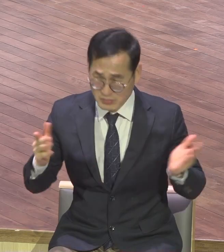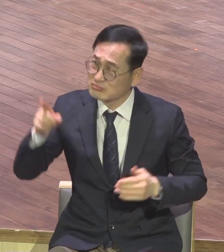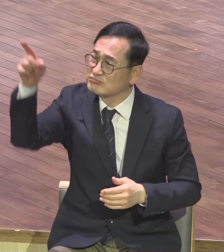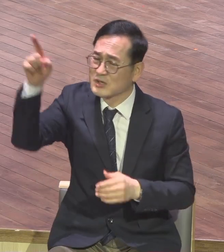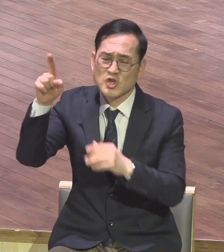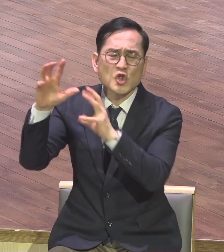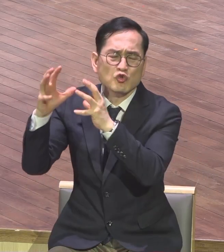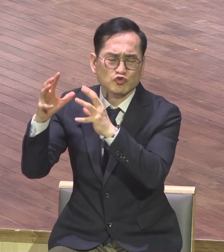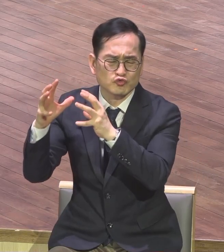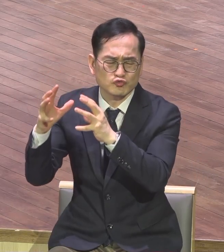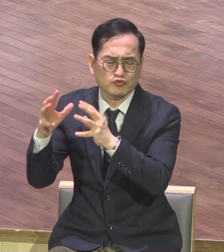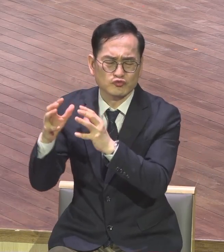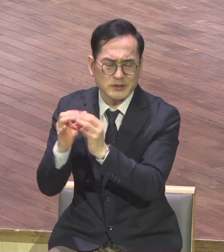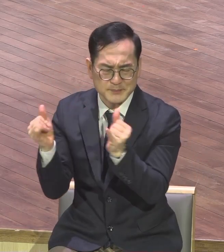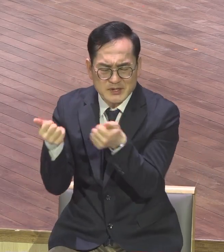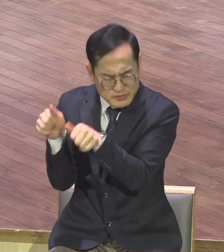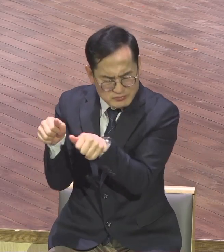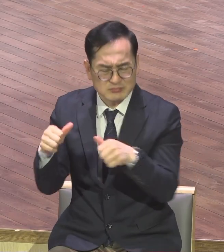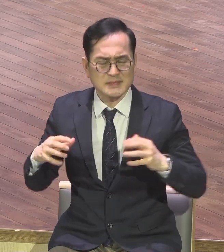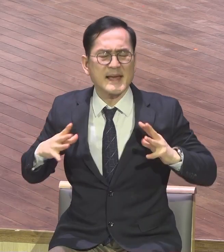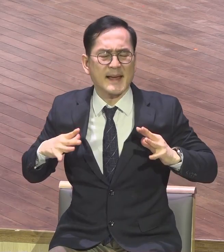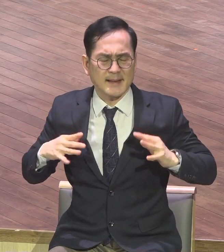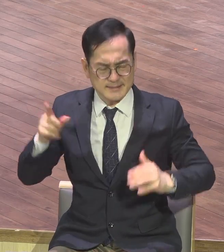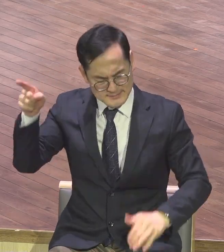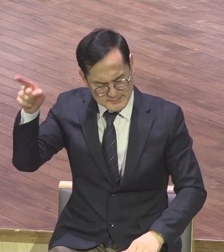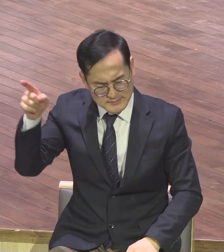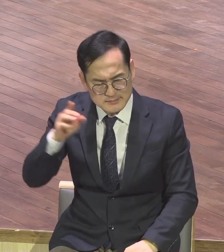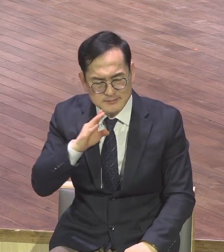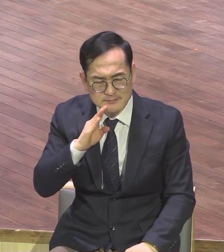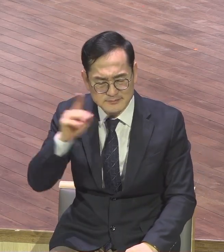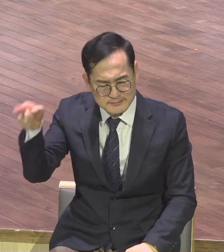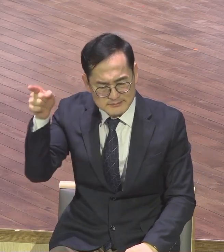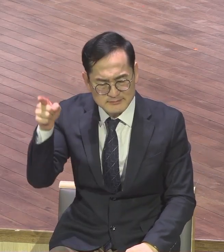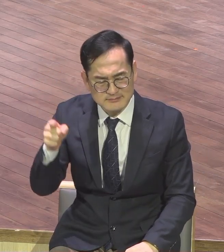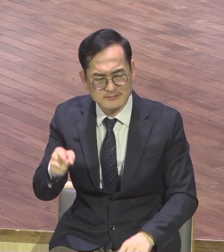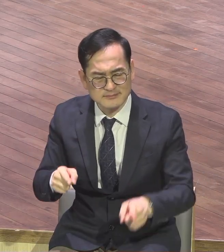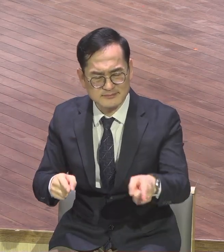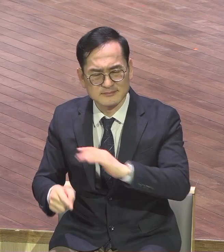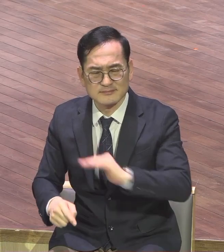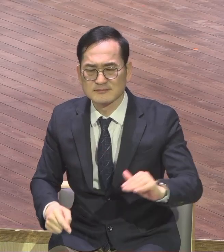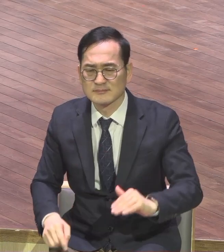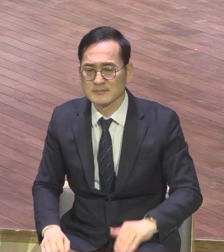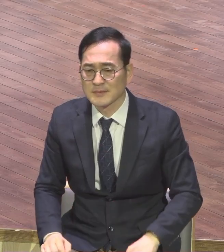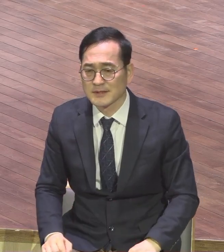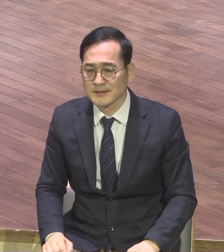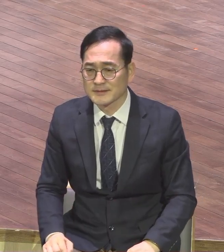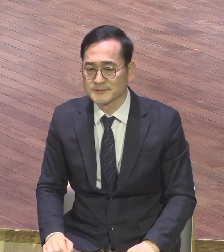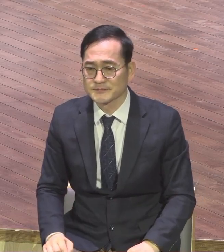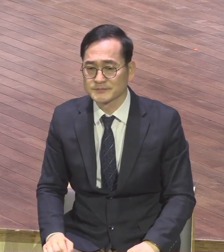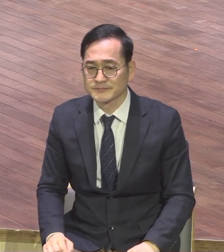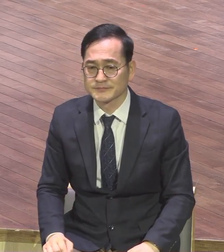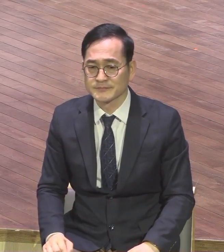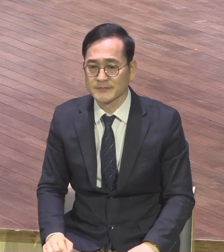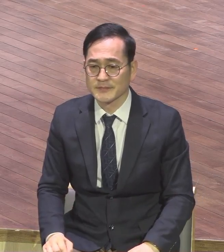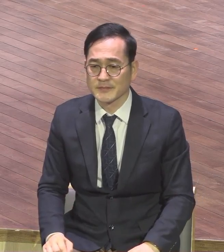사실을 강조했습니다. 이것이 인생의 절대 배경이라는 것입니다. 로마 배경보다 더 큰 것이 천국